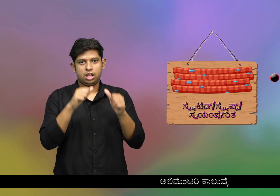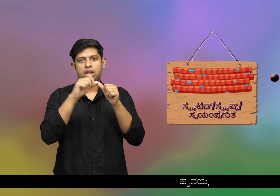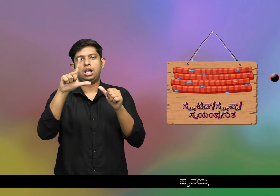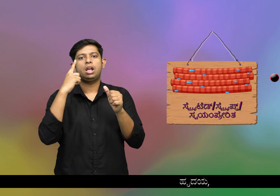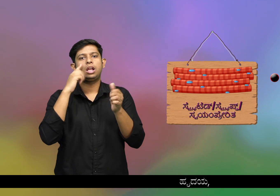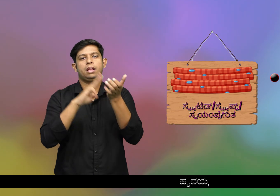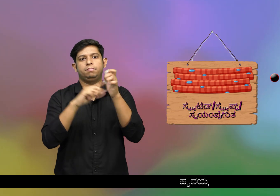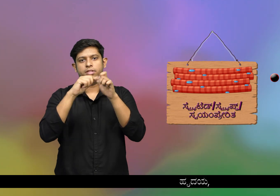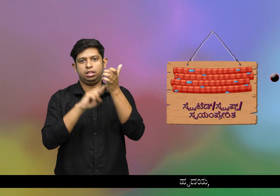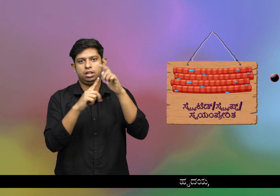ಹೃದಯ,